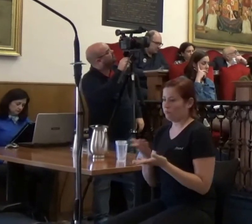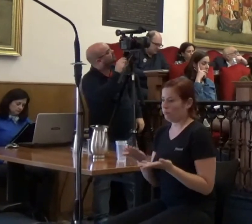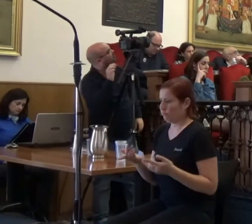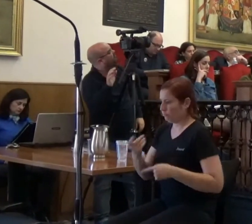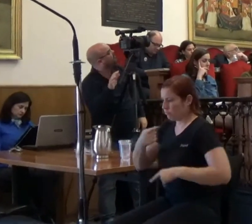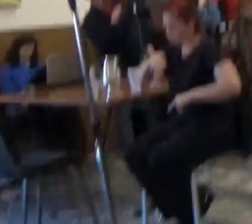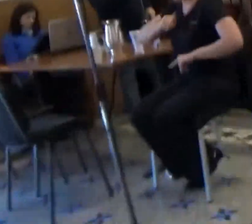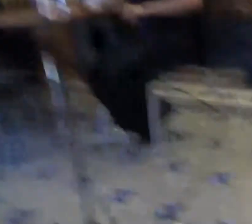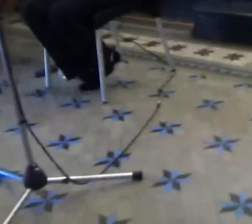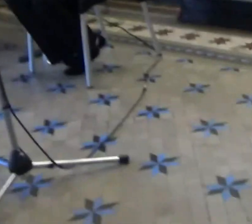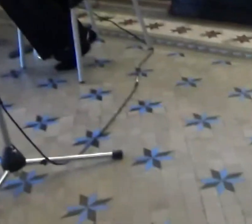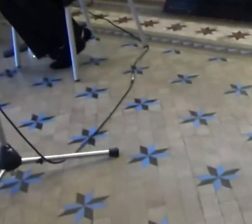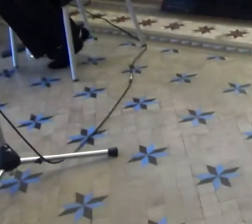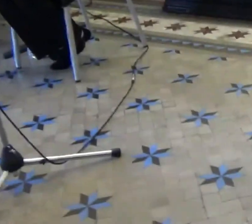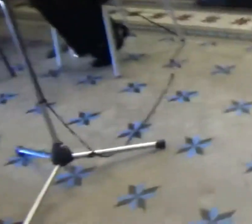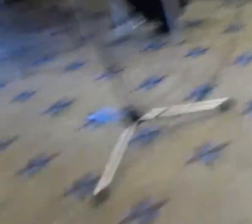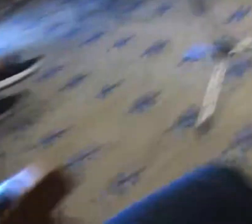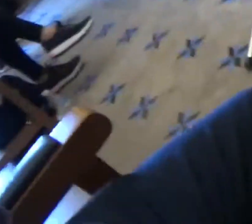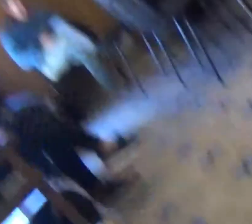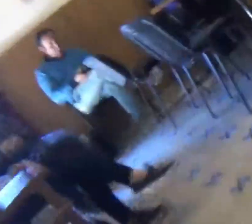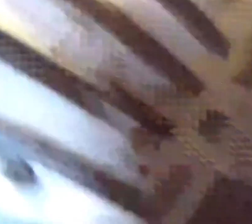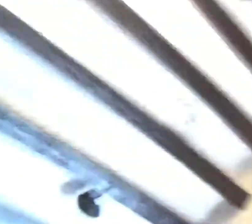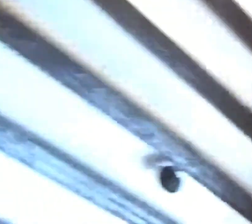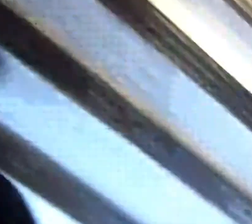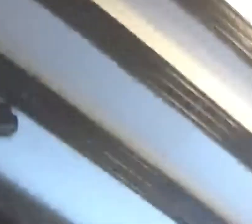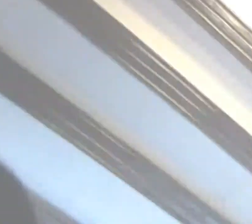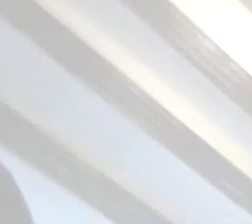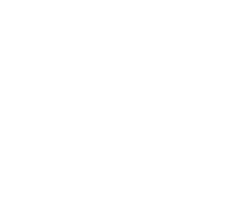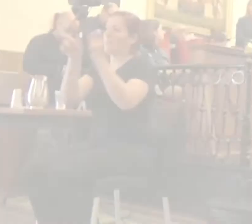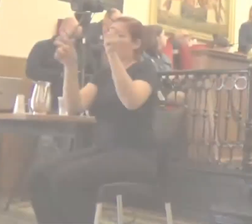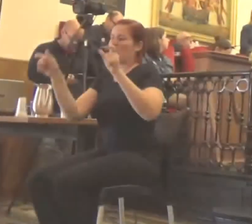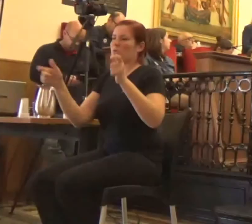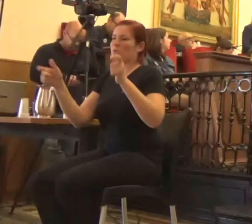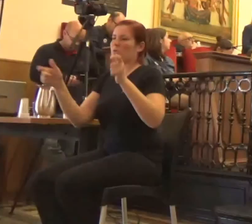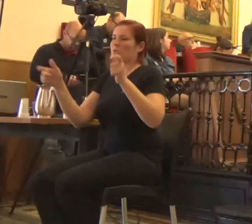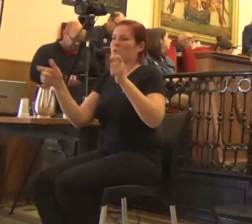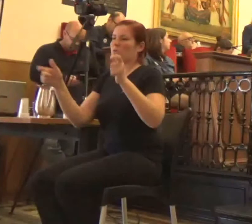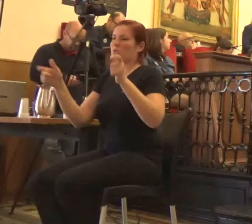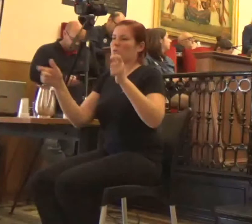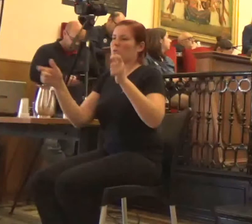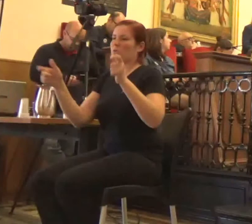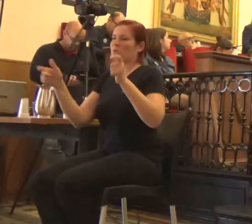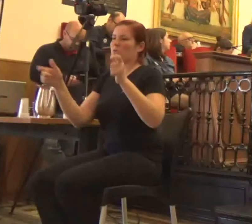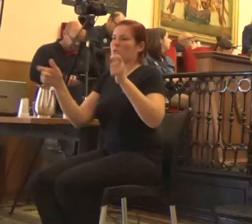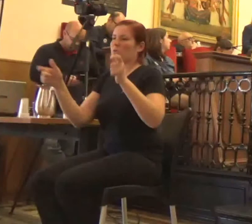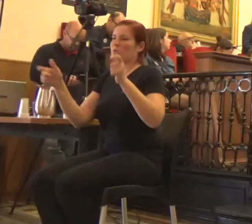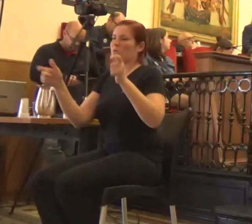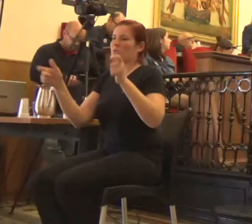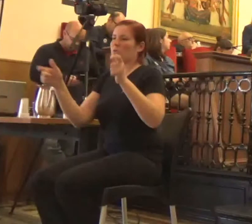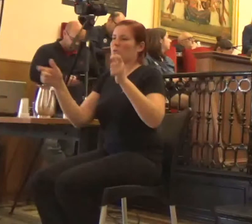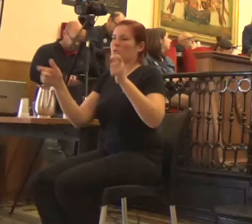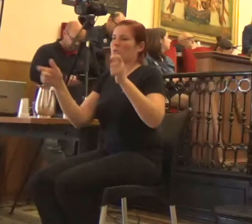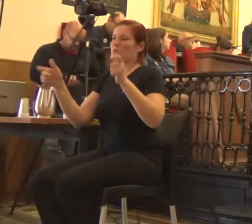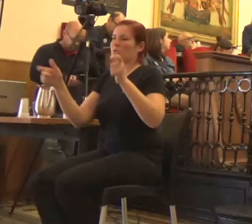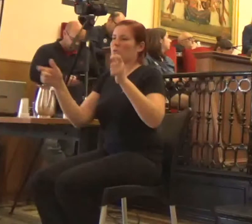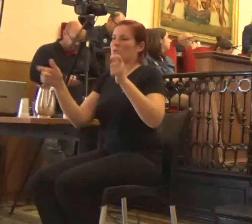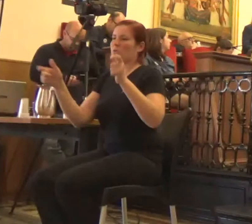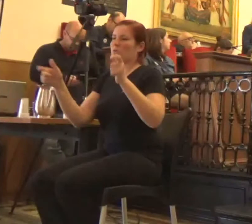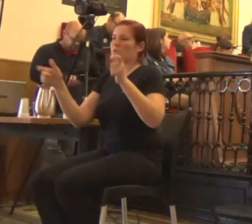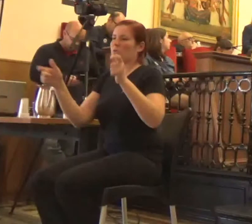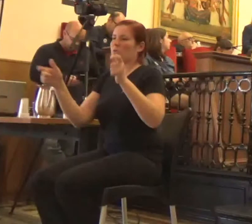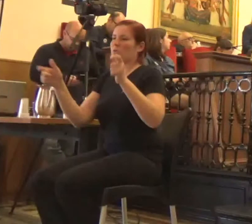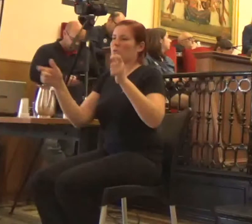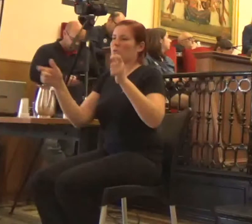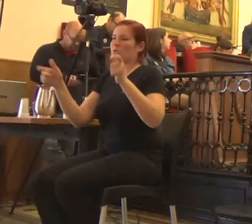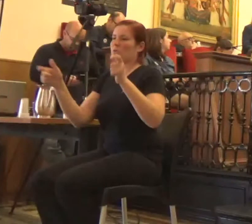posicionamos en contra de todo el fraude en las condiciones laborales entre su plantilla de trabajadores. Para ello, en las